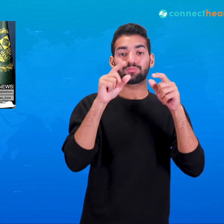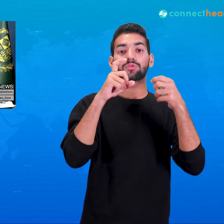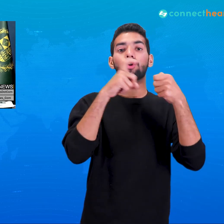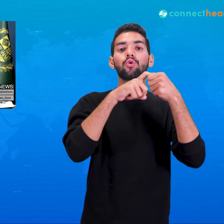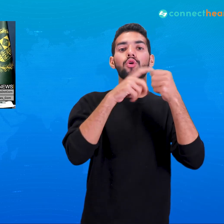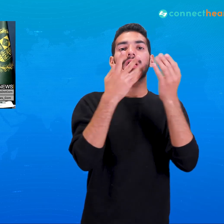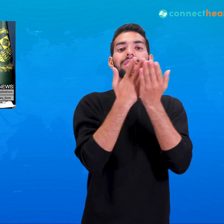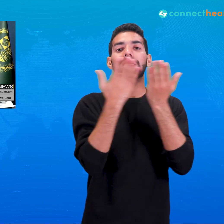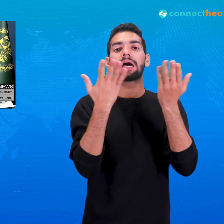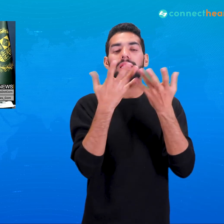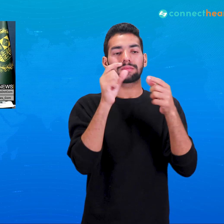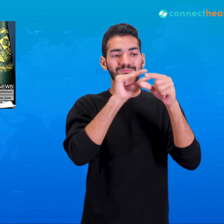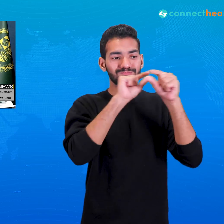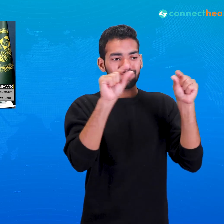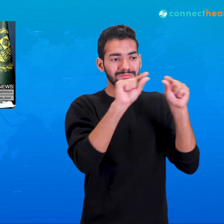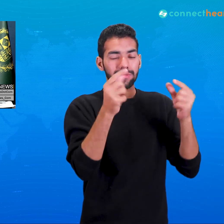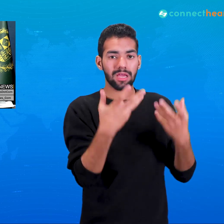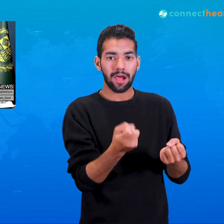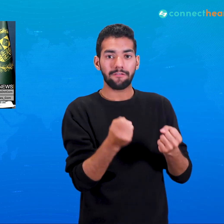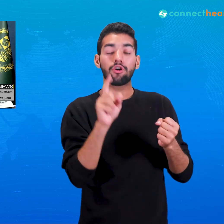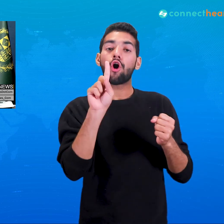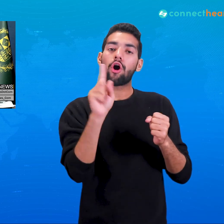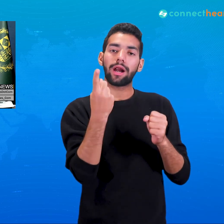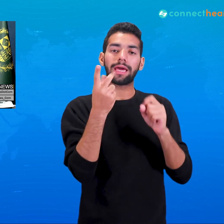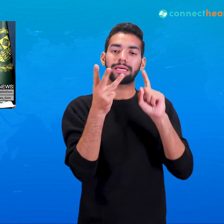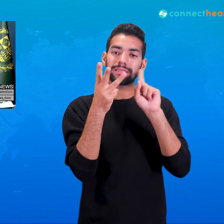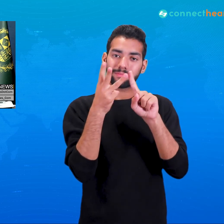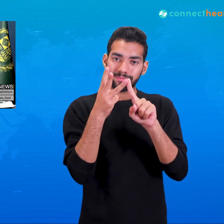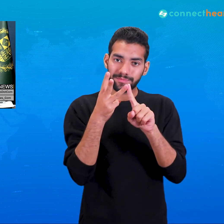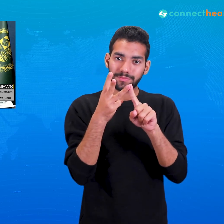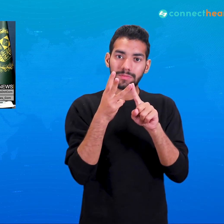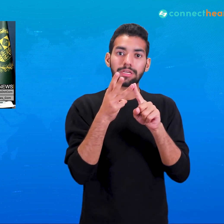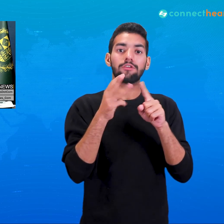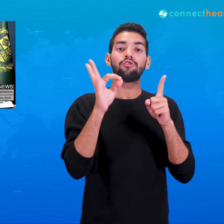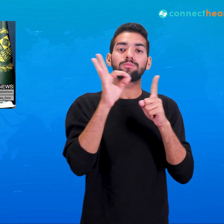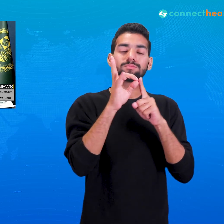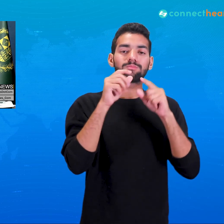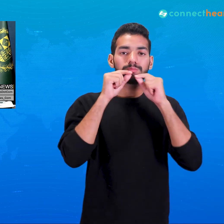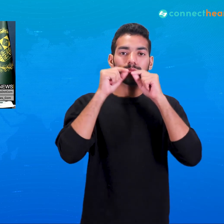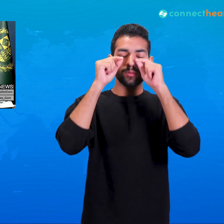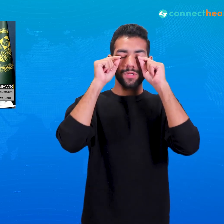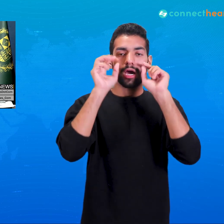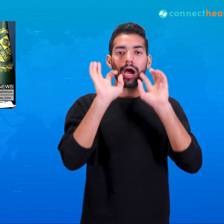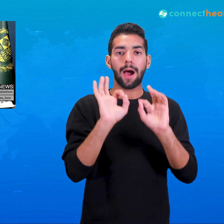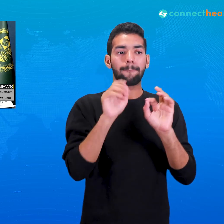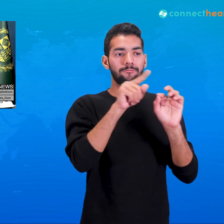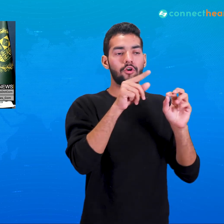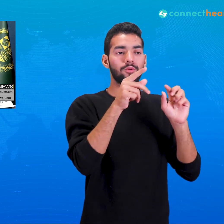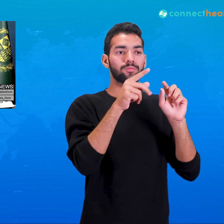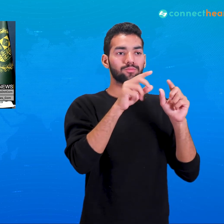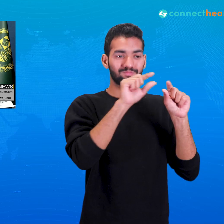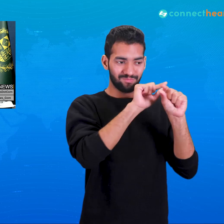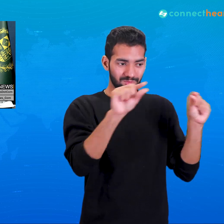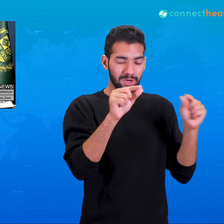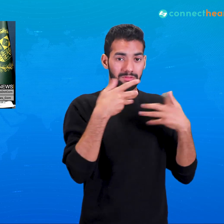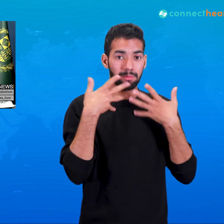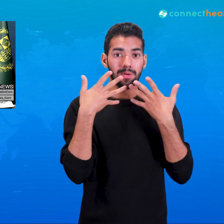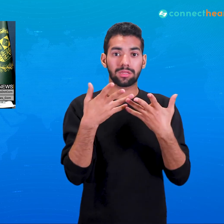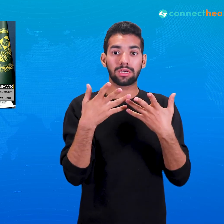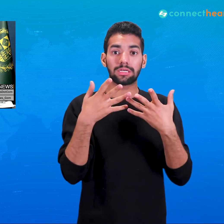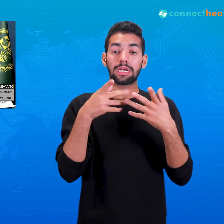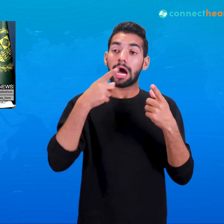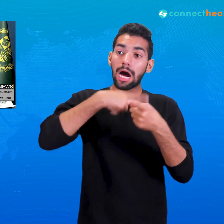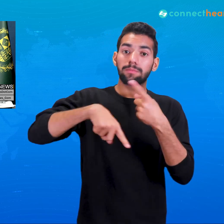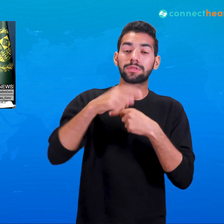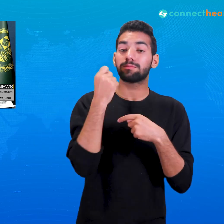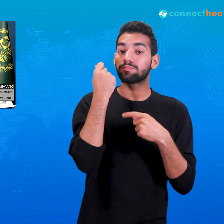دو قرآن کی آیتیں ہیں اور ایک نبی صلی اللہ علیہ وسلم ان کا جو حدیث ہے، یہ ذرا